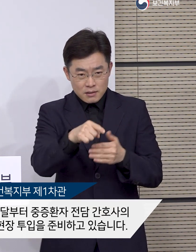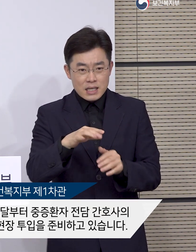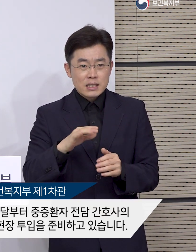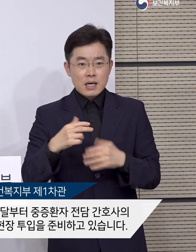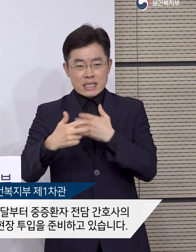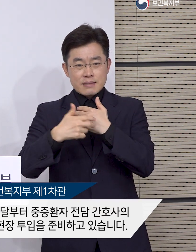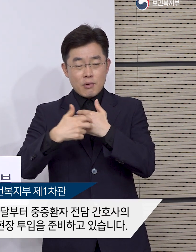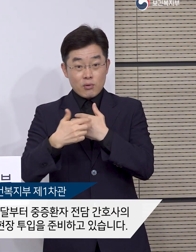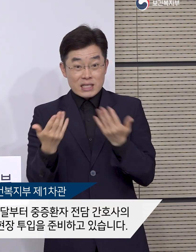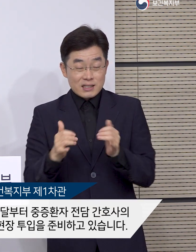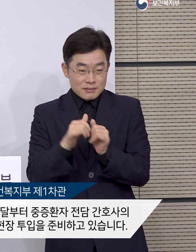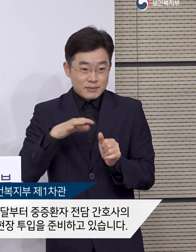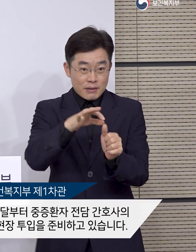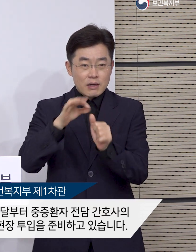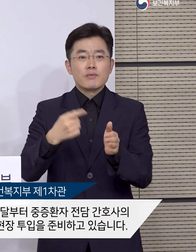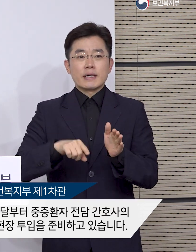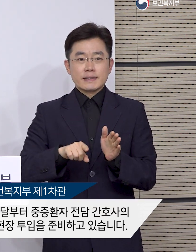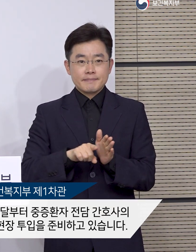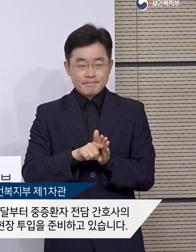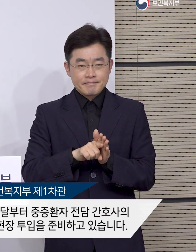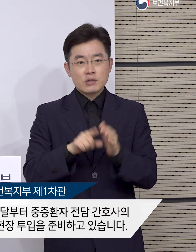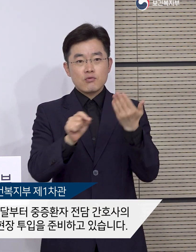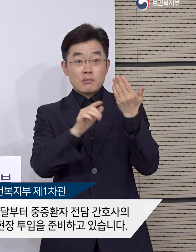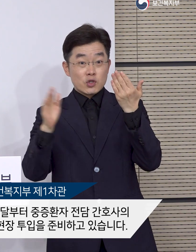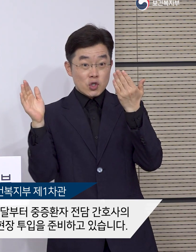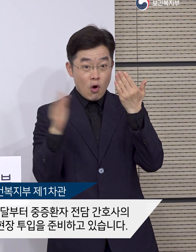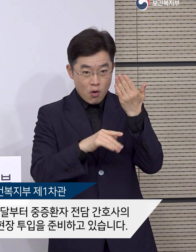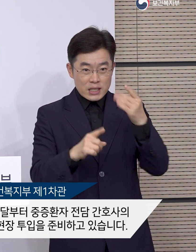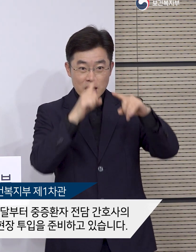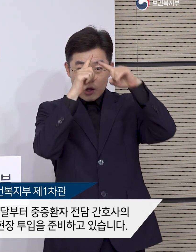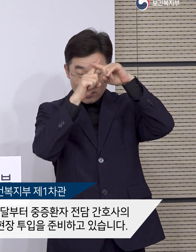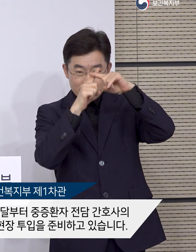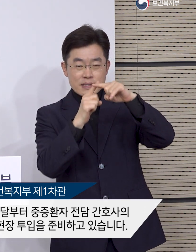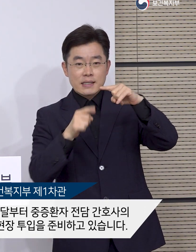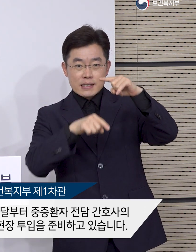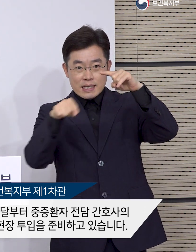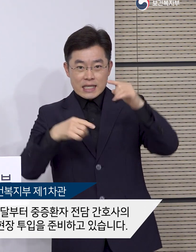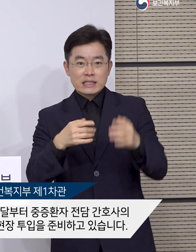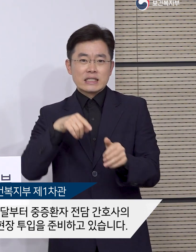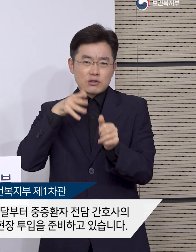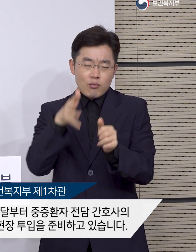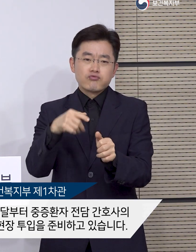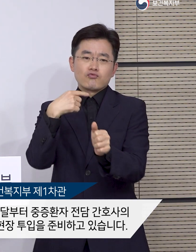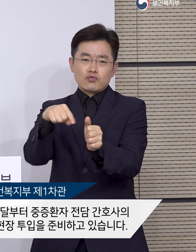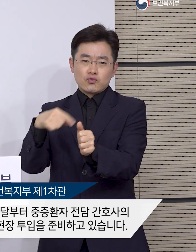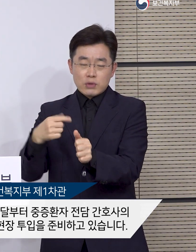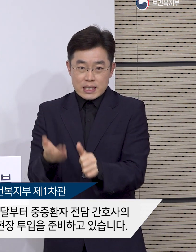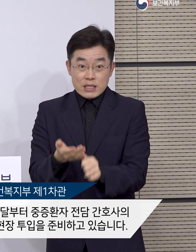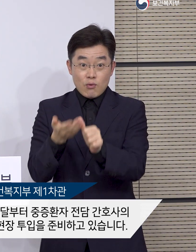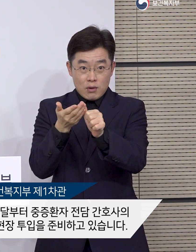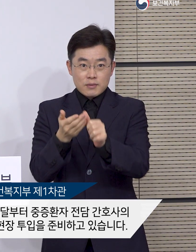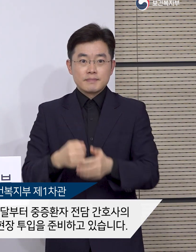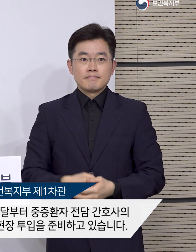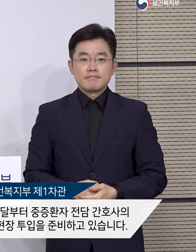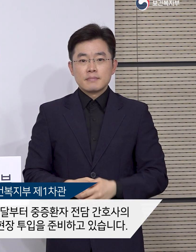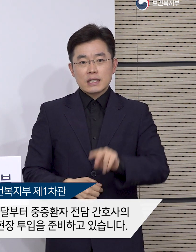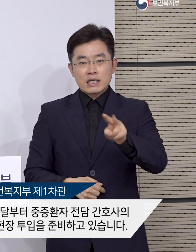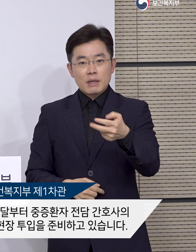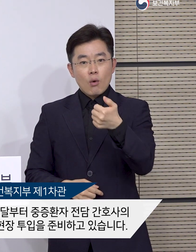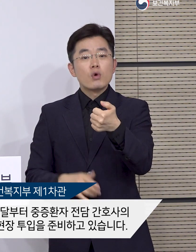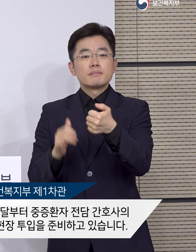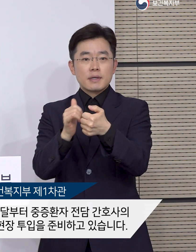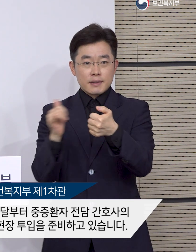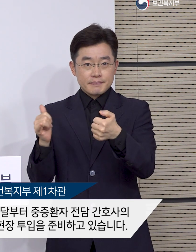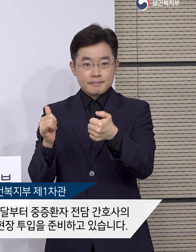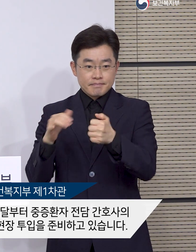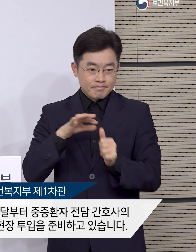위해 이달부터 중증 환자 전담 간호사의 양성을 위한 교육을 진행하며 총 250여